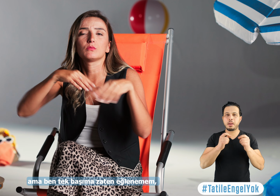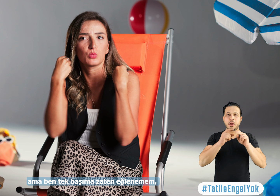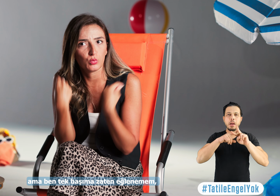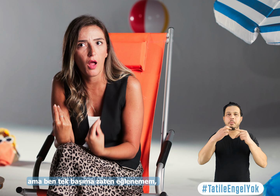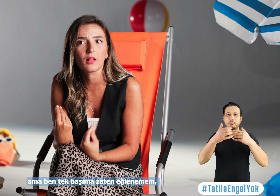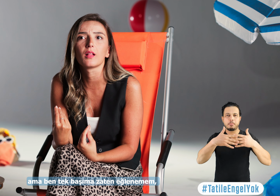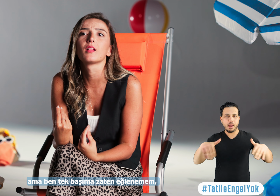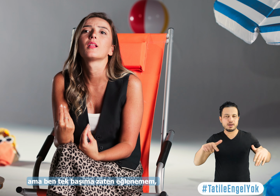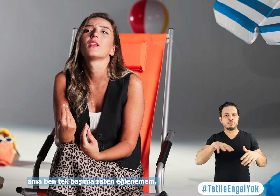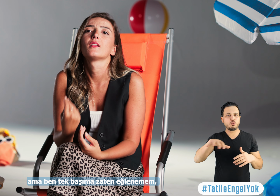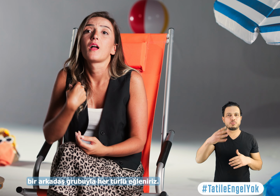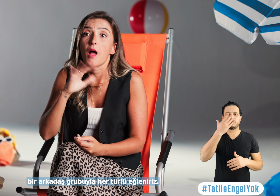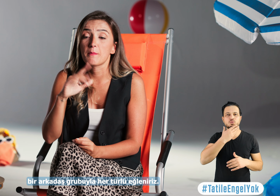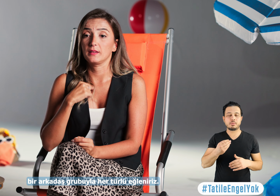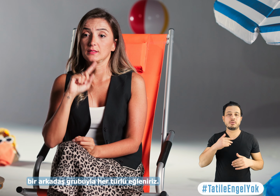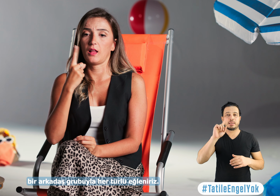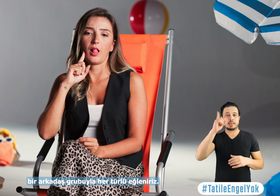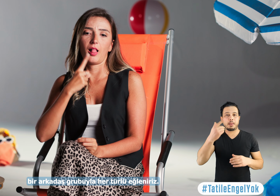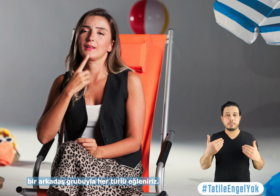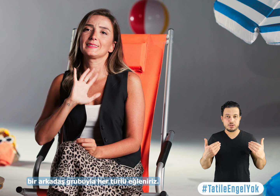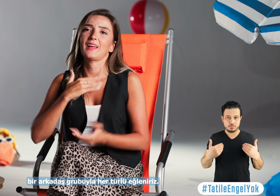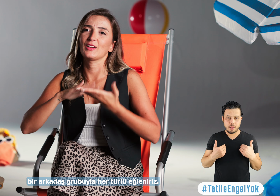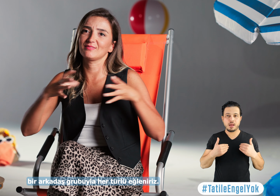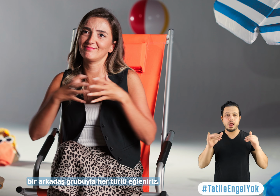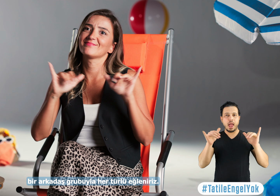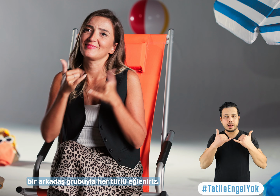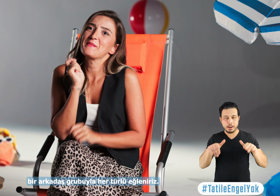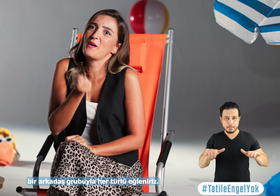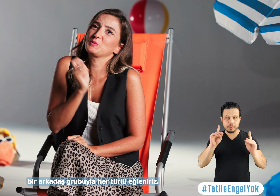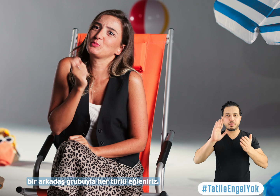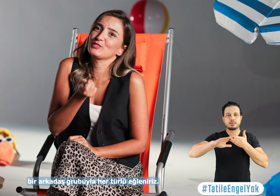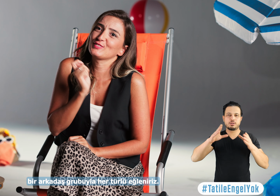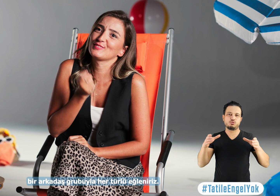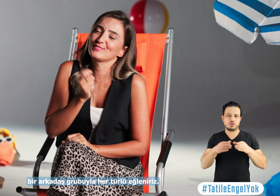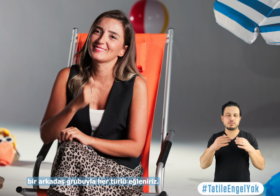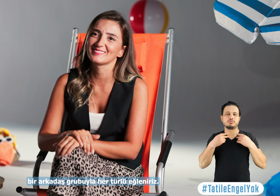ben tek başıma zaten eğlenemem. Bir arkadaş grubuyla her türlü eğleniriz.